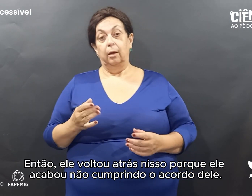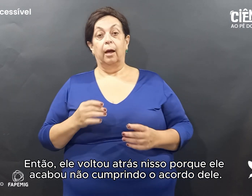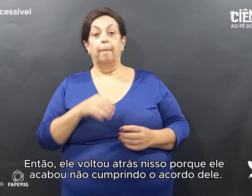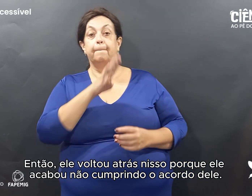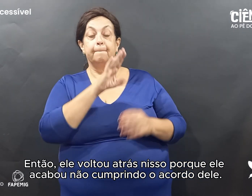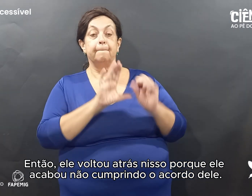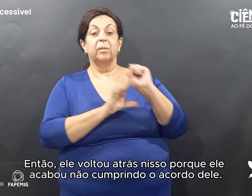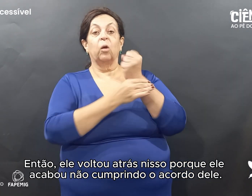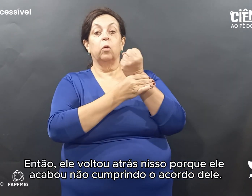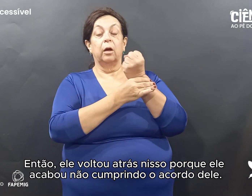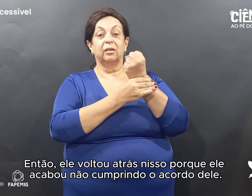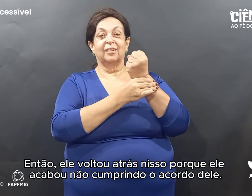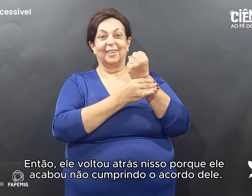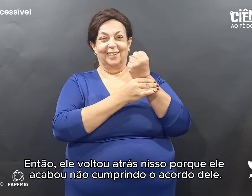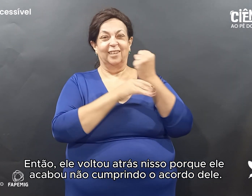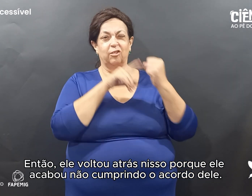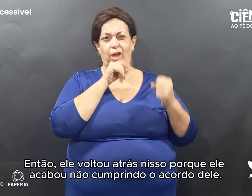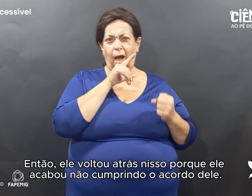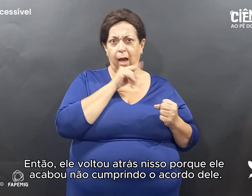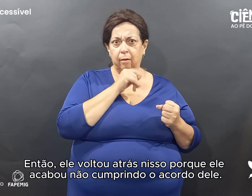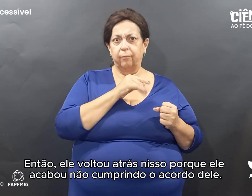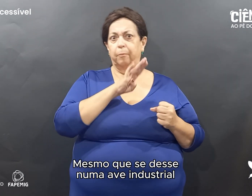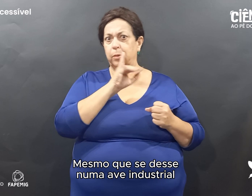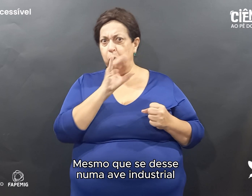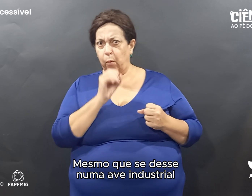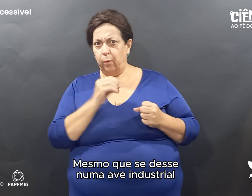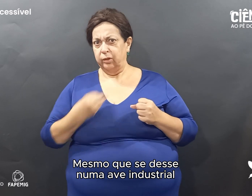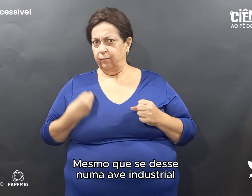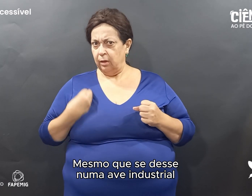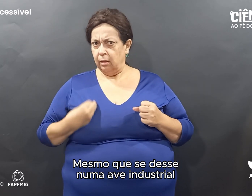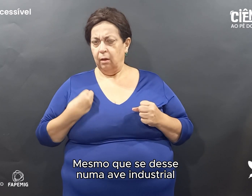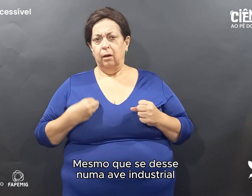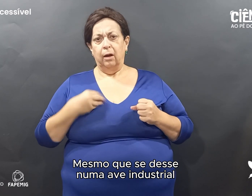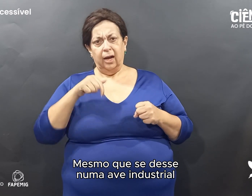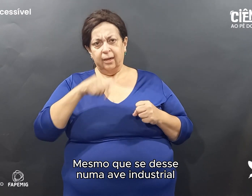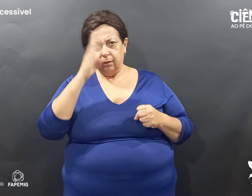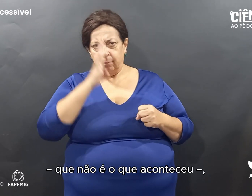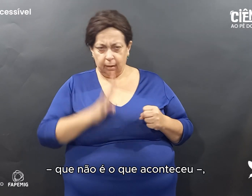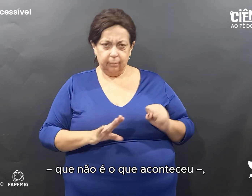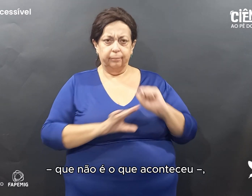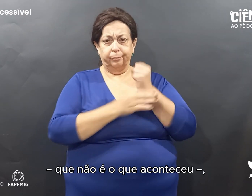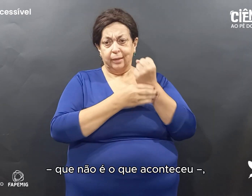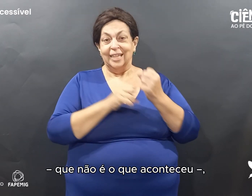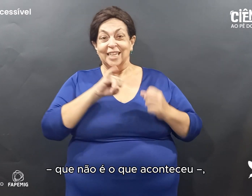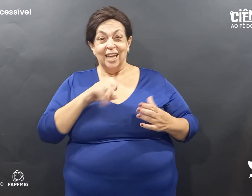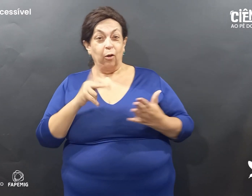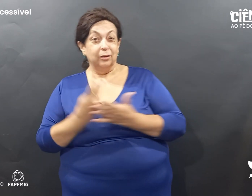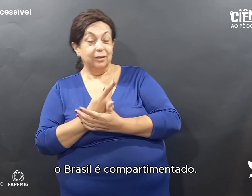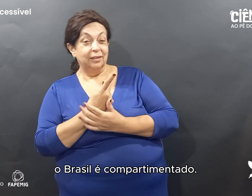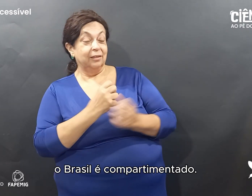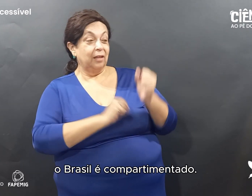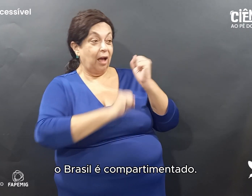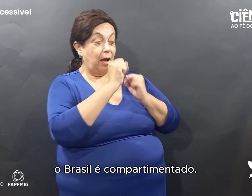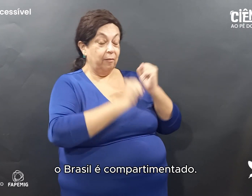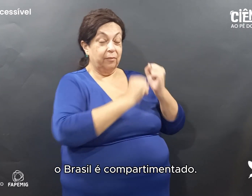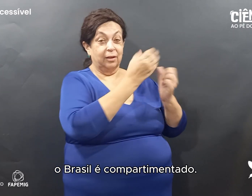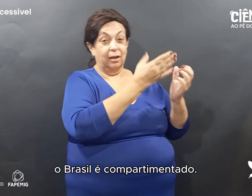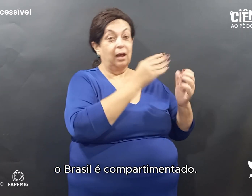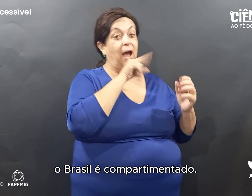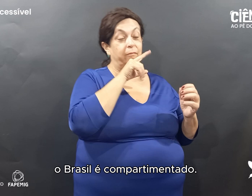voltou atrás nisso porque ele acabou não cumprindo o acordo dele. Mesmo que se desse no ave industrial, que não é o que aconteceu, o Brasil